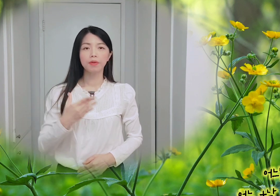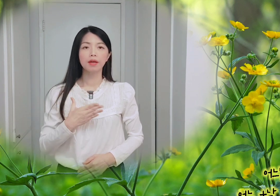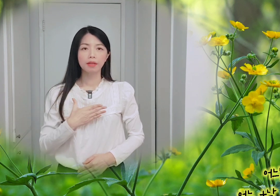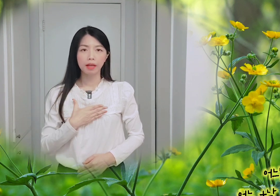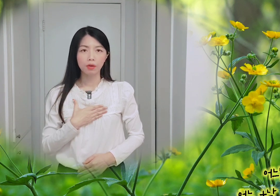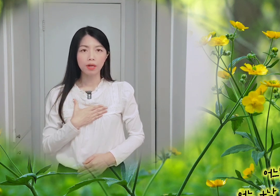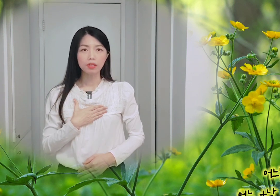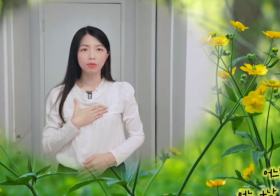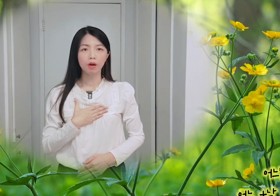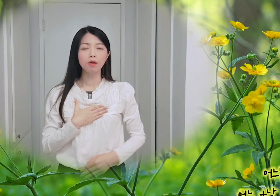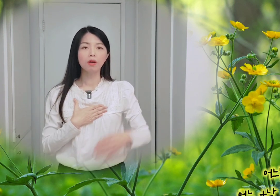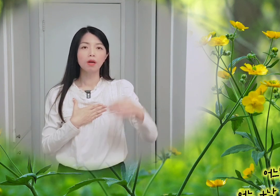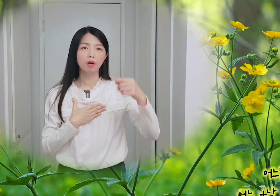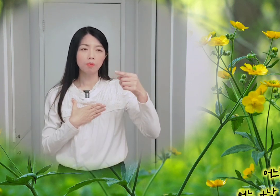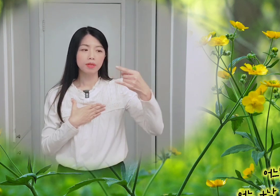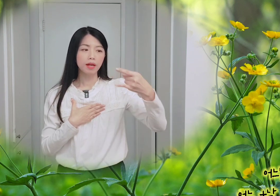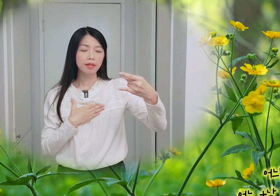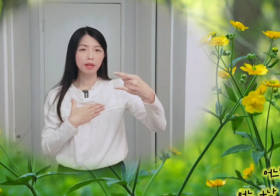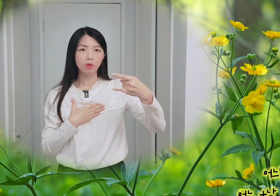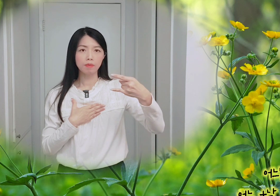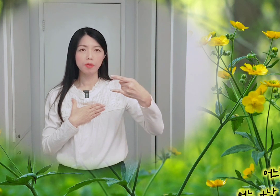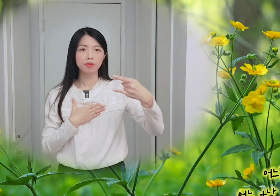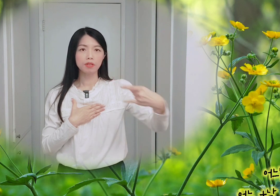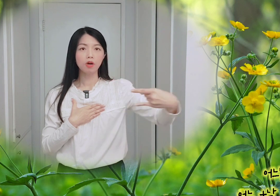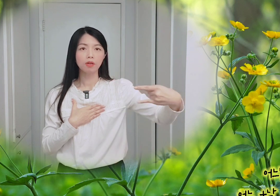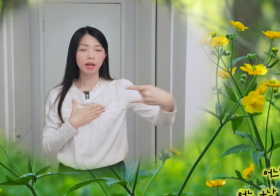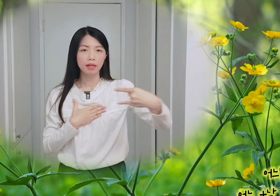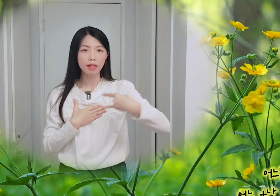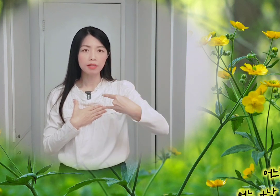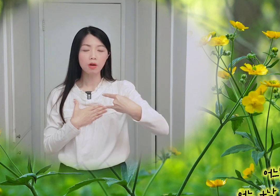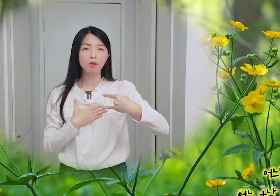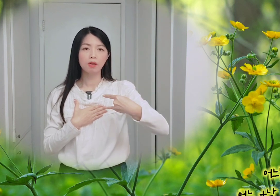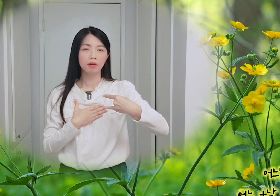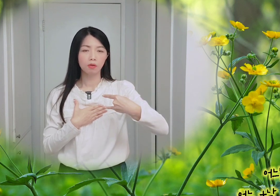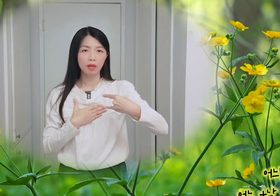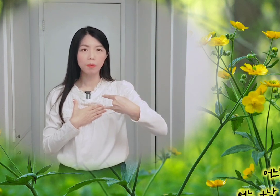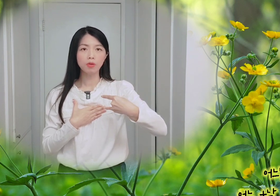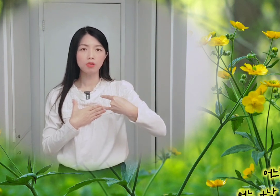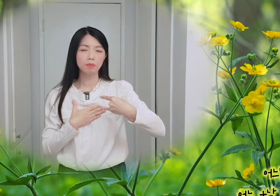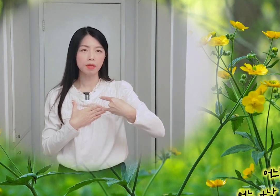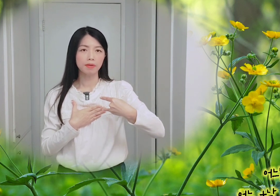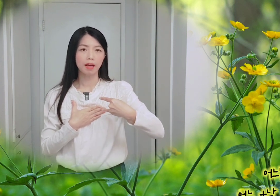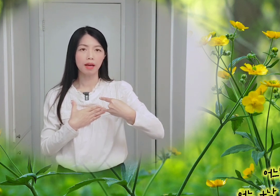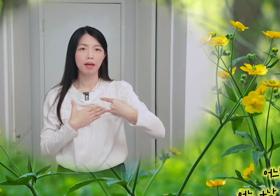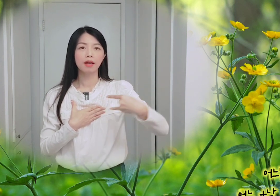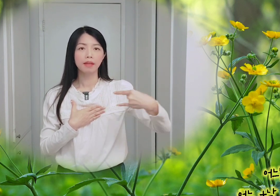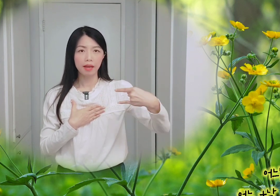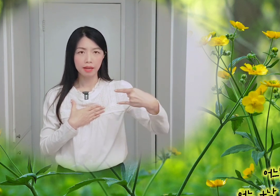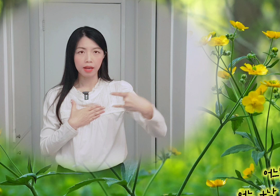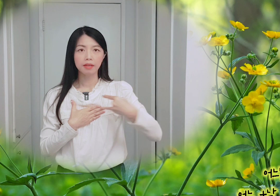돼요. 나라고 하시고요. 검지랑 새끼손가락만 펴주셔서 나를 향해서 이렇게 표현해 주시면